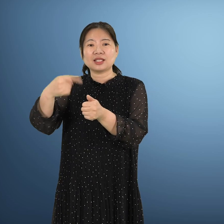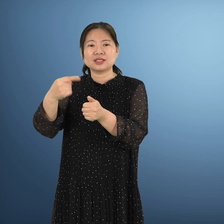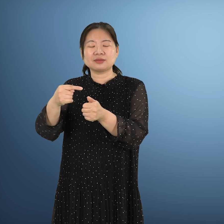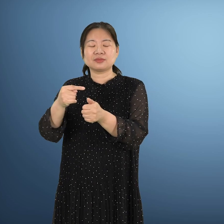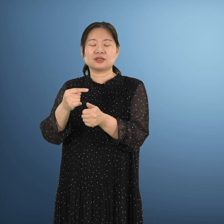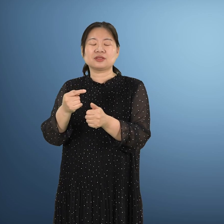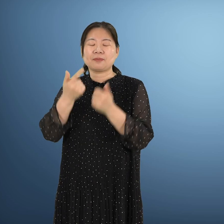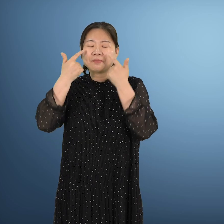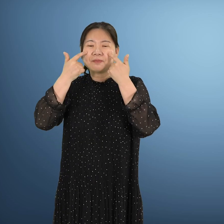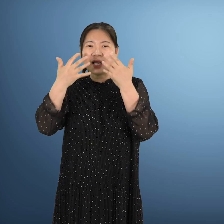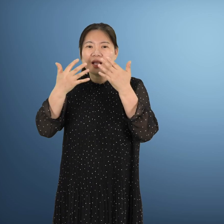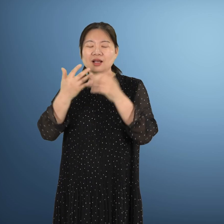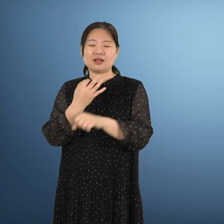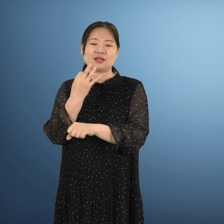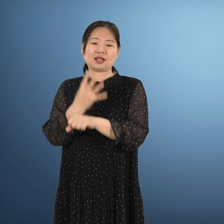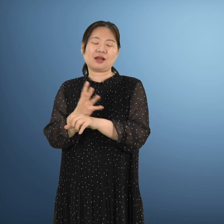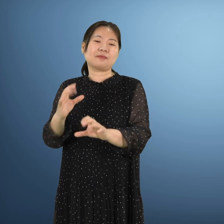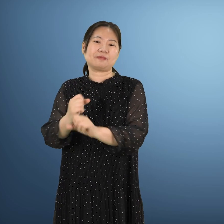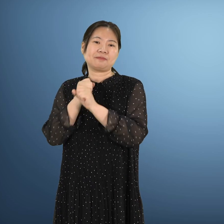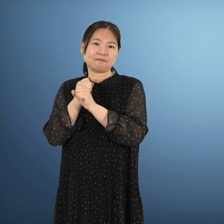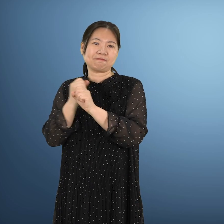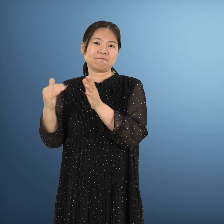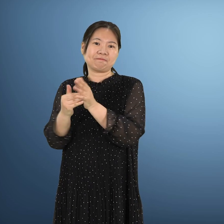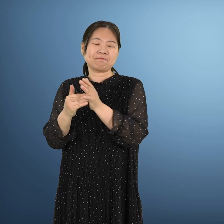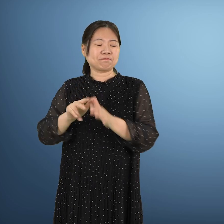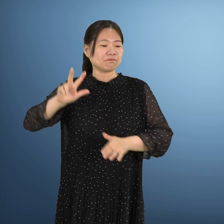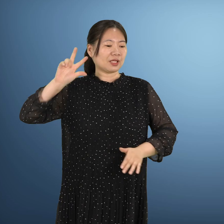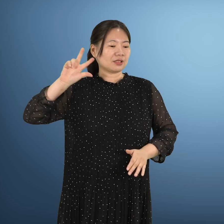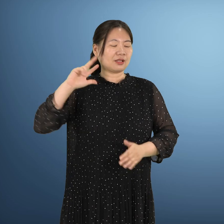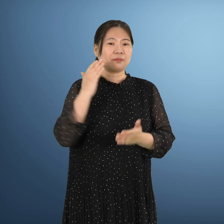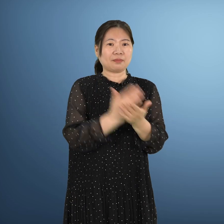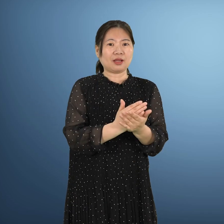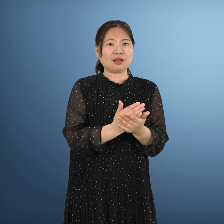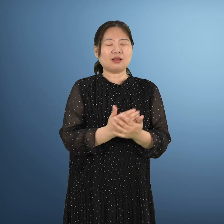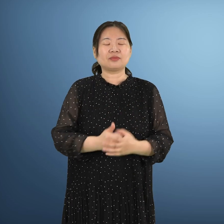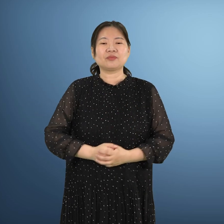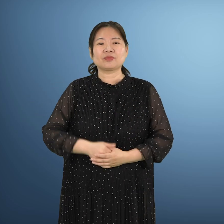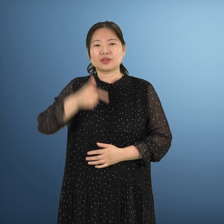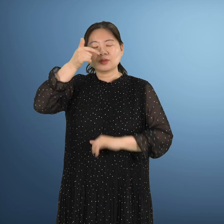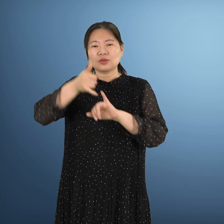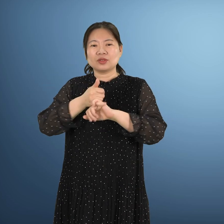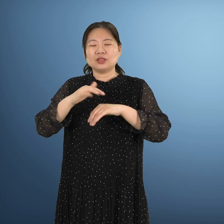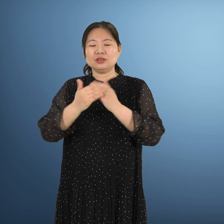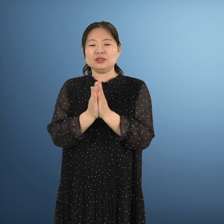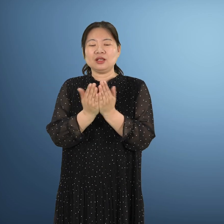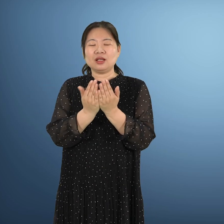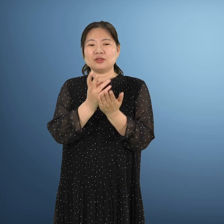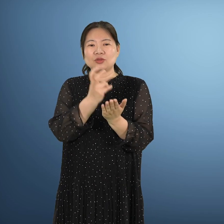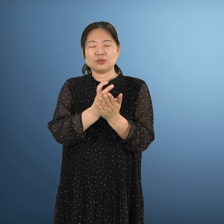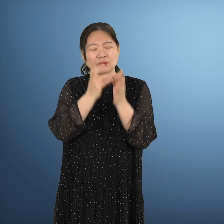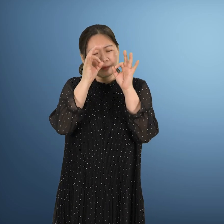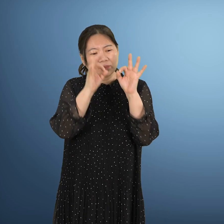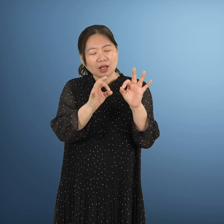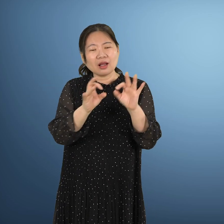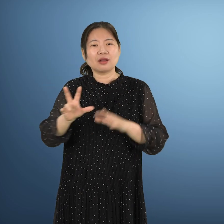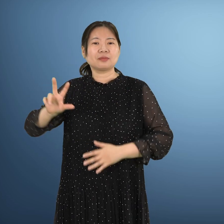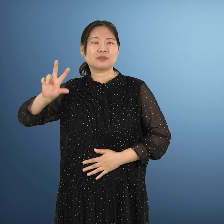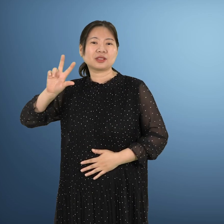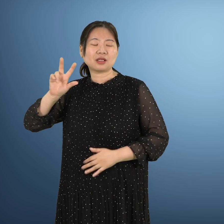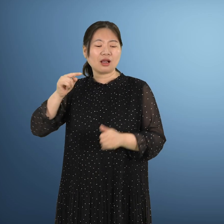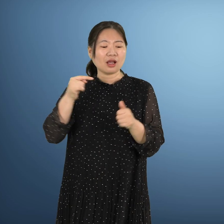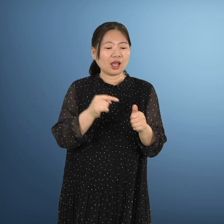간단합니다. 맹세하지 마라. 그런데 구약의 율법에는